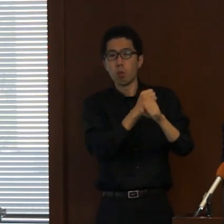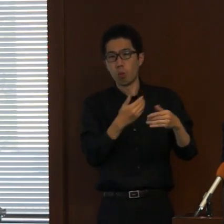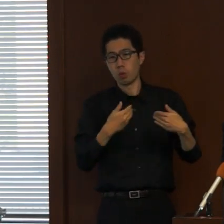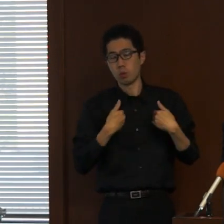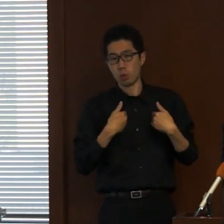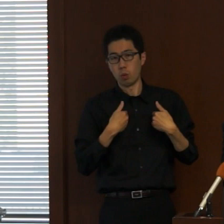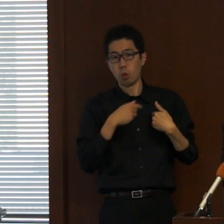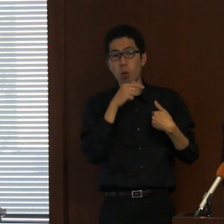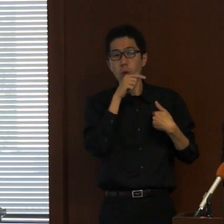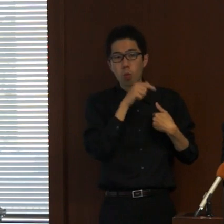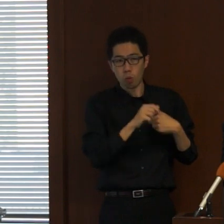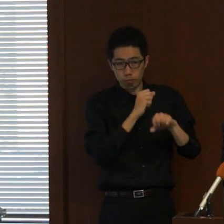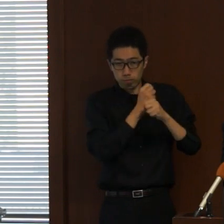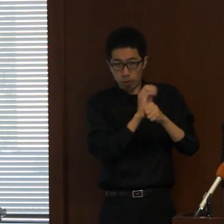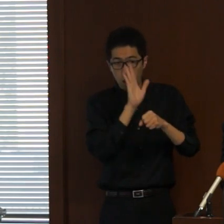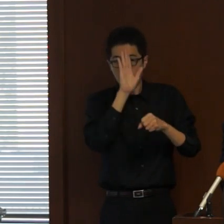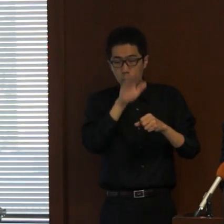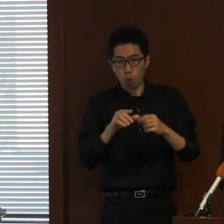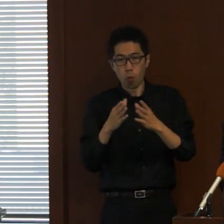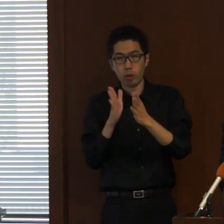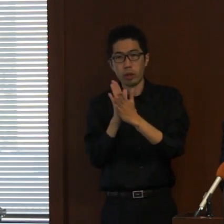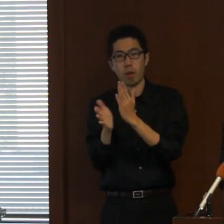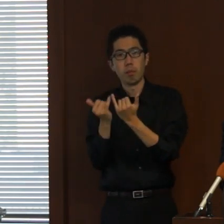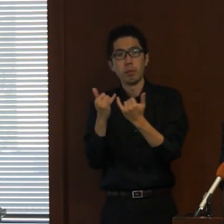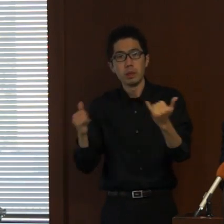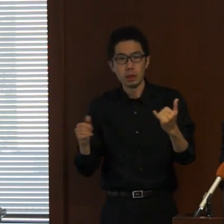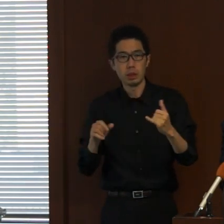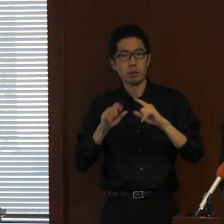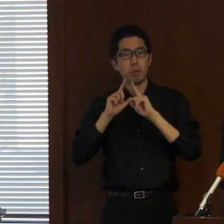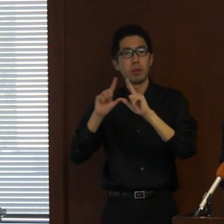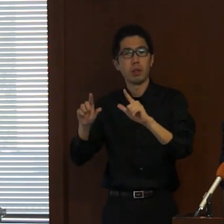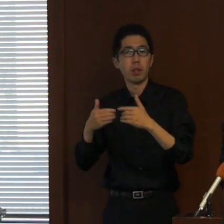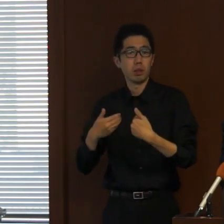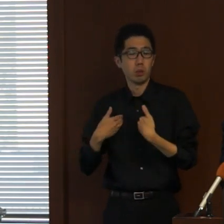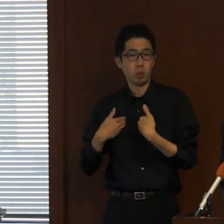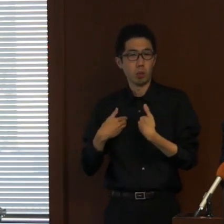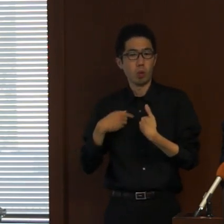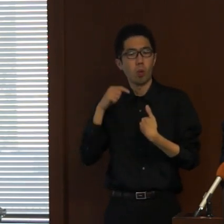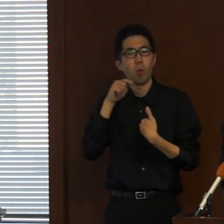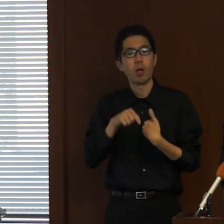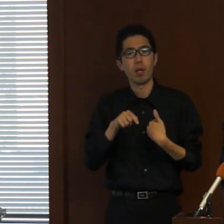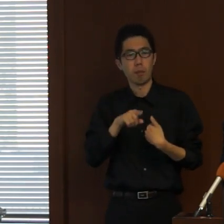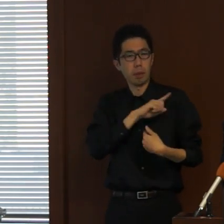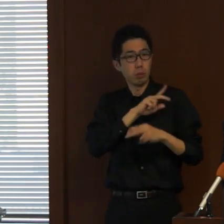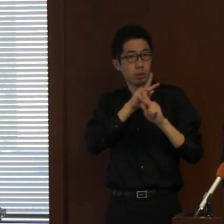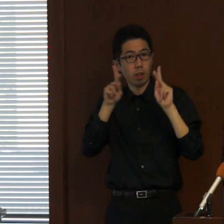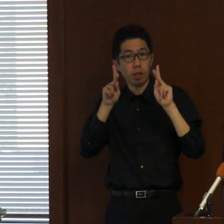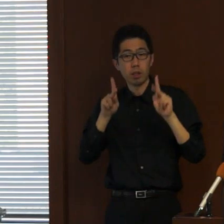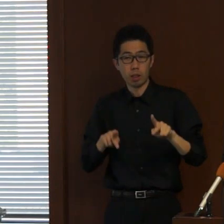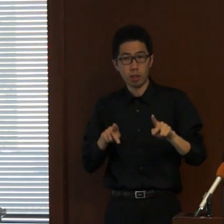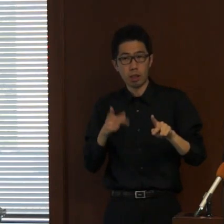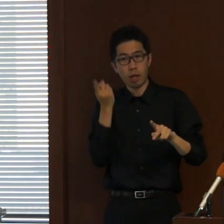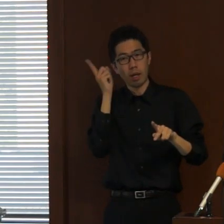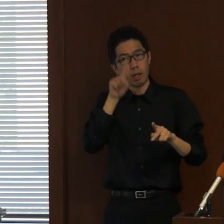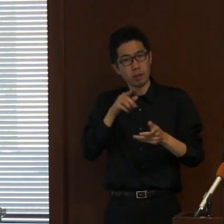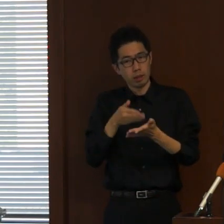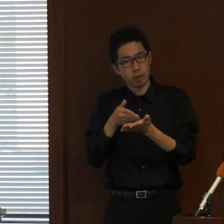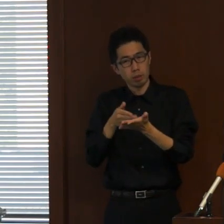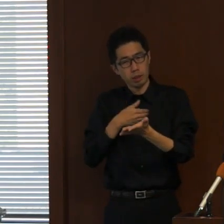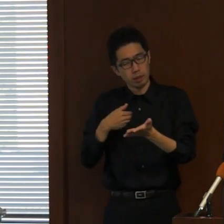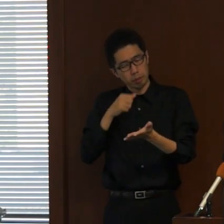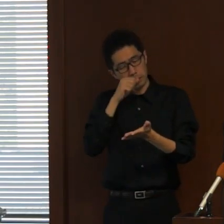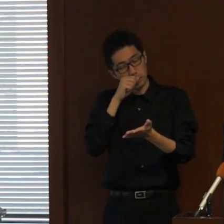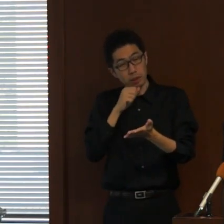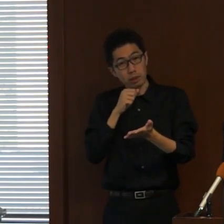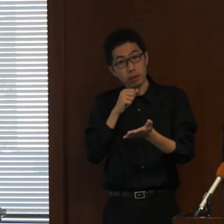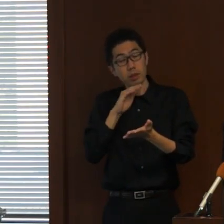ので、そこが今非常に大きな課題として、明日それが説明できればいいと思いますけれども、ま